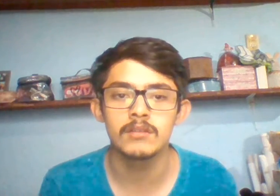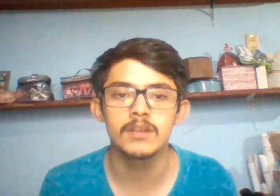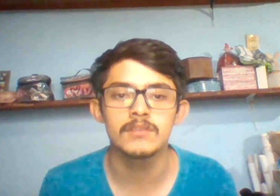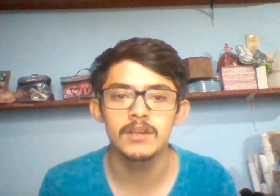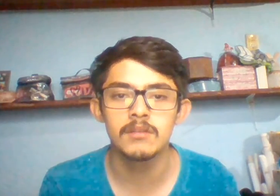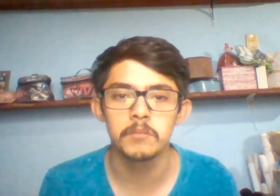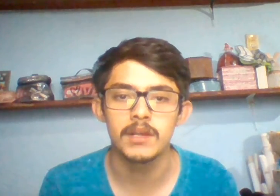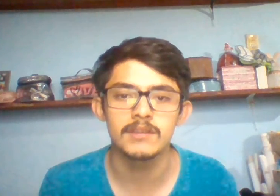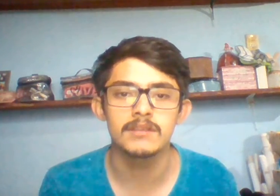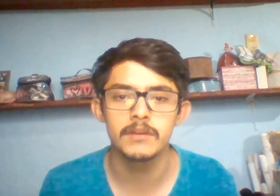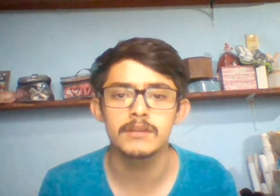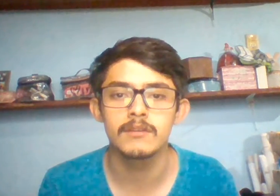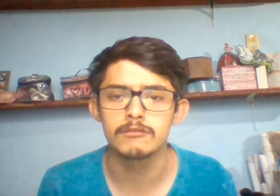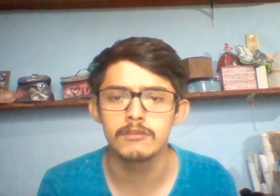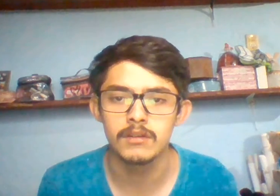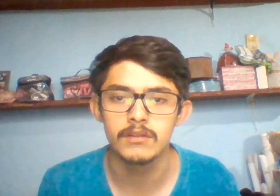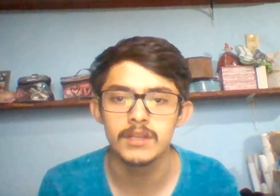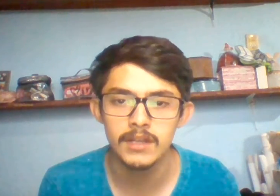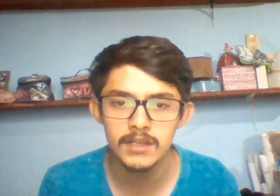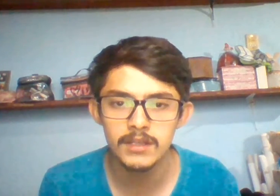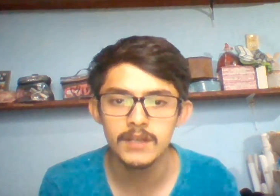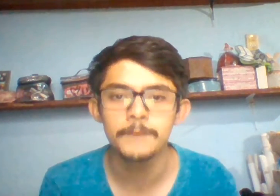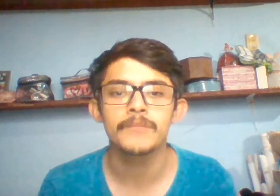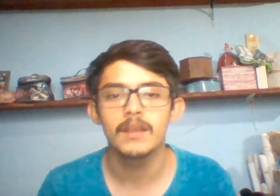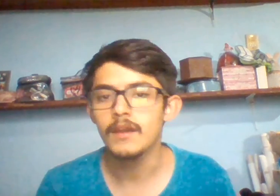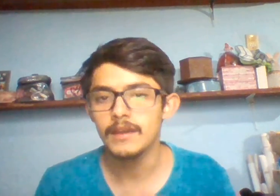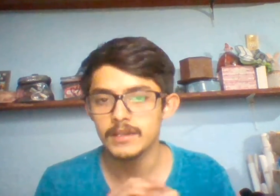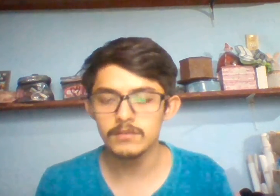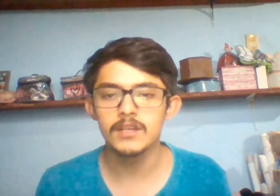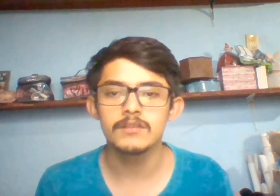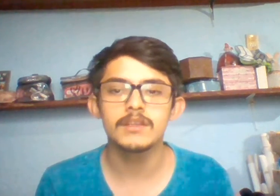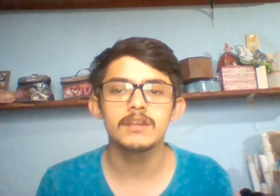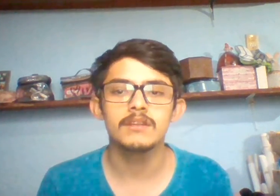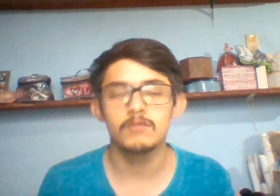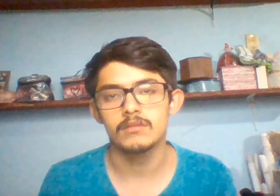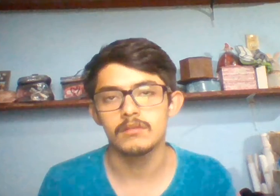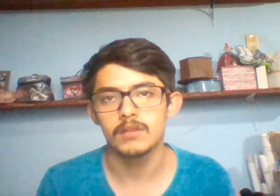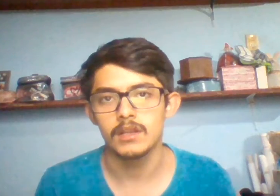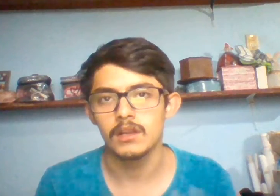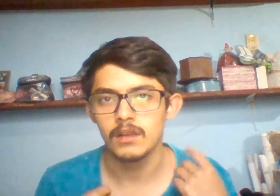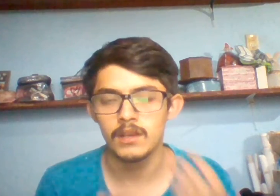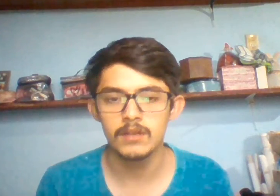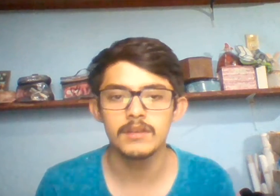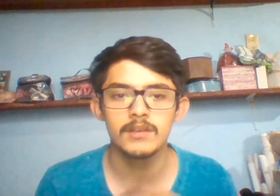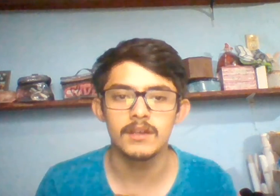electrónico cerrado para que se establezca el flujo de corriente eléctrica. Esto lo que nos quiere, bueno, lo que le quiero decir es